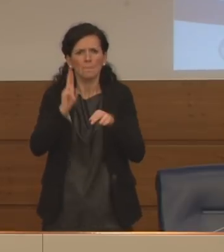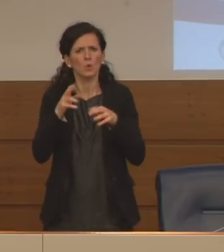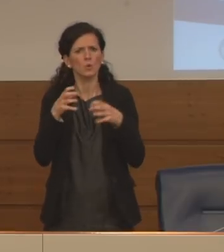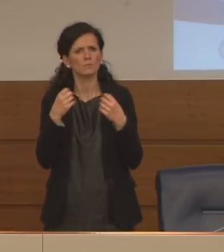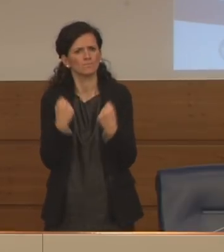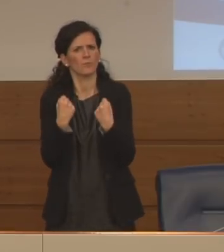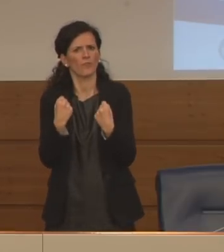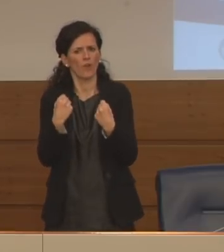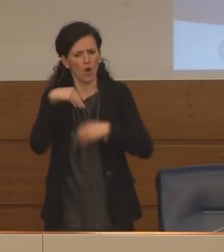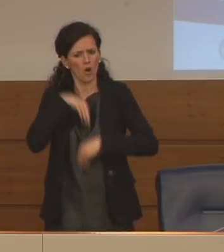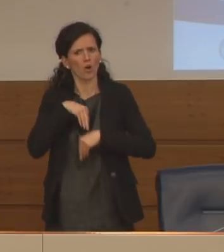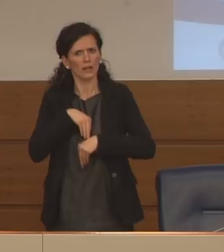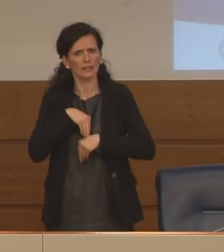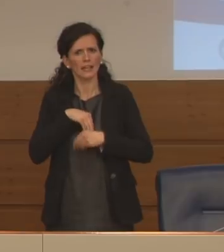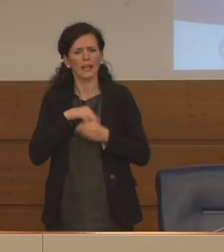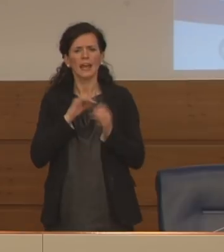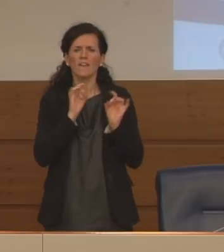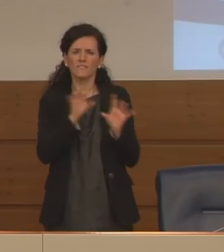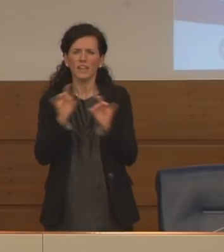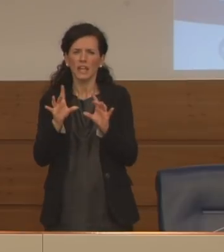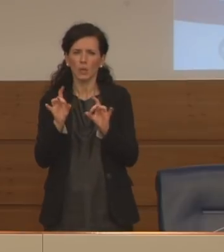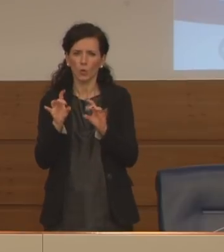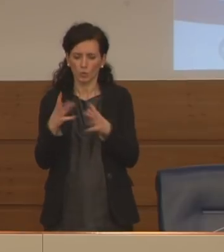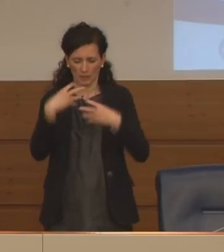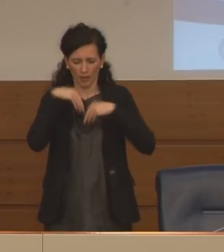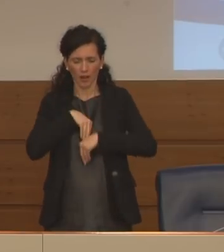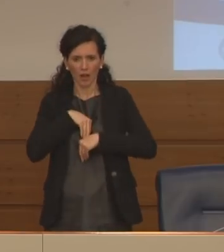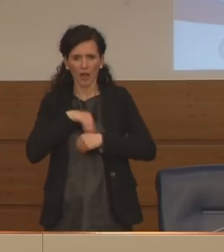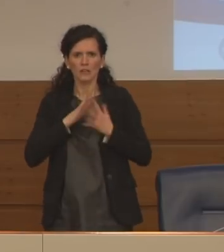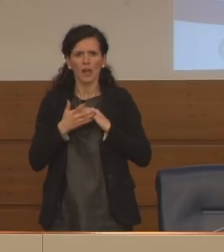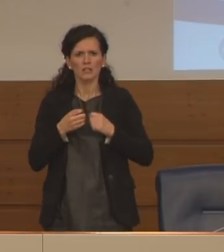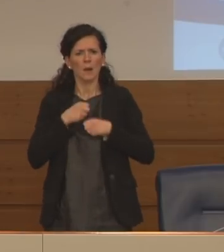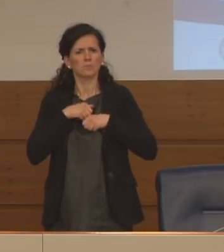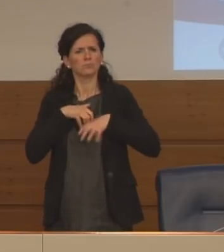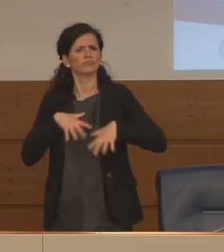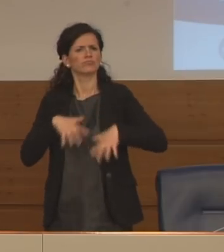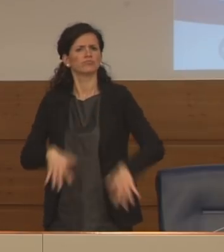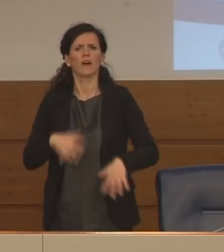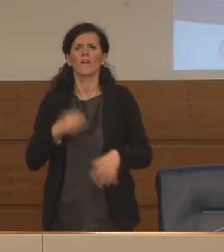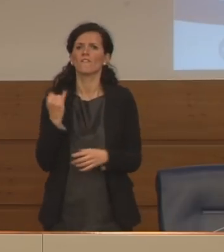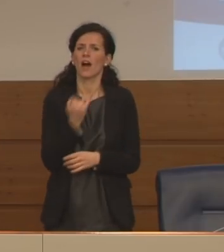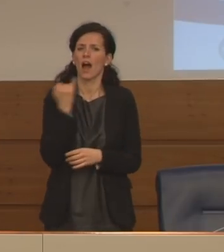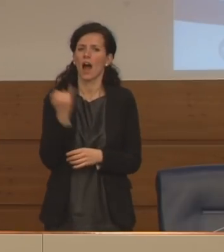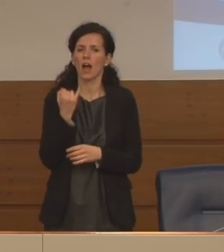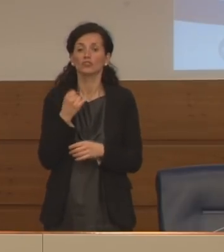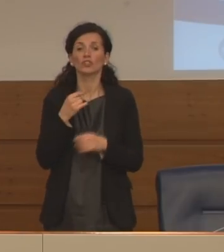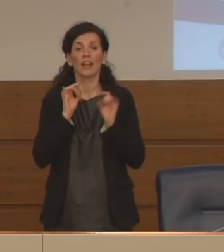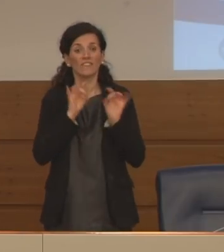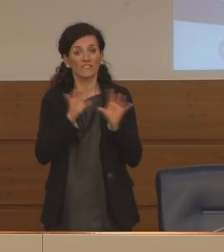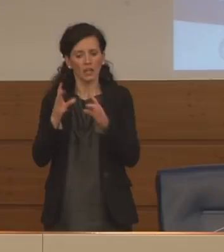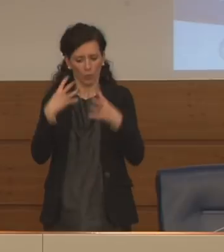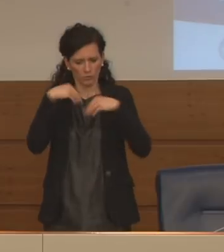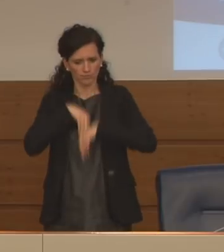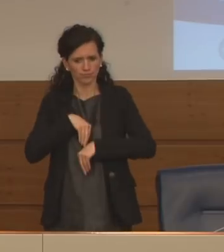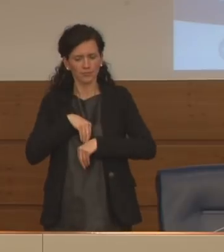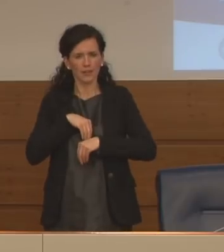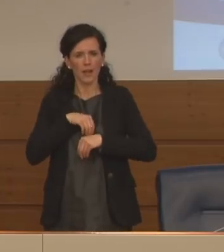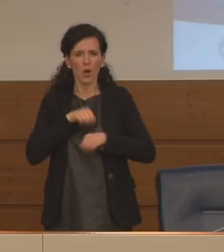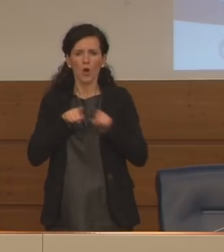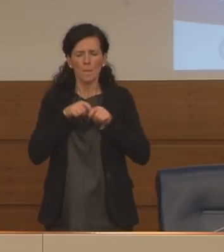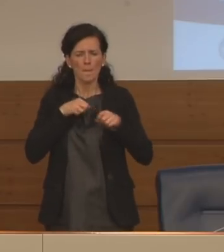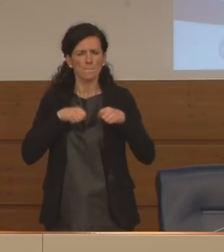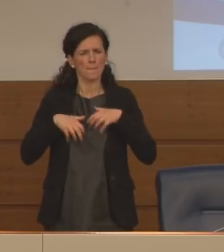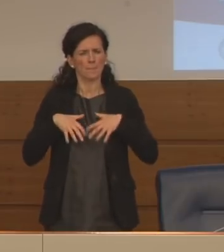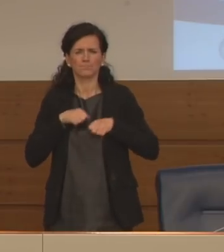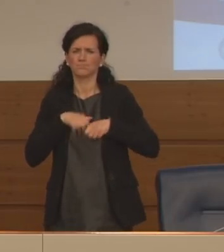un terreno più fertile un terreno più fragile un terreno dove riesce a lavorare di più e questo